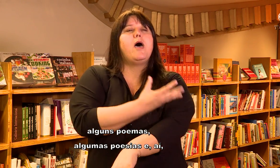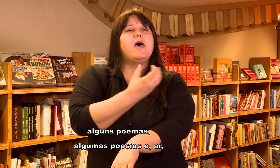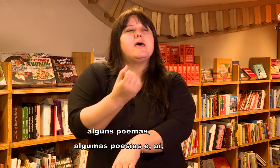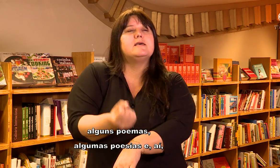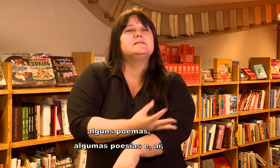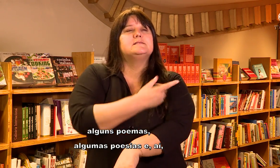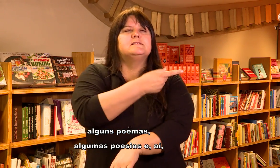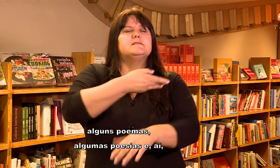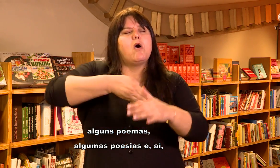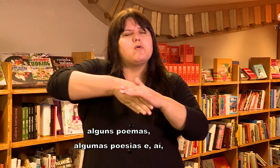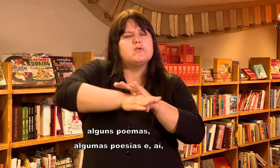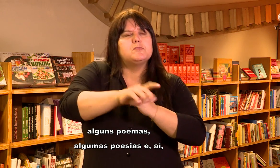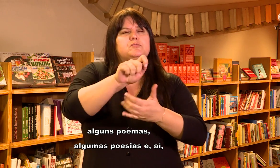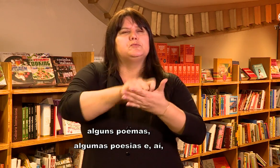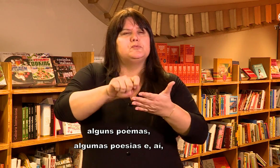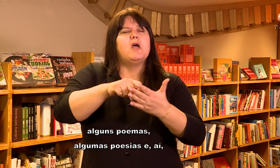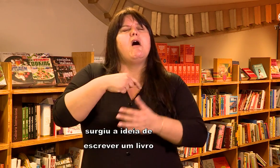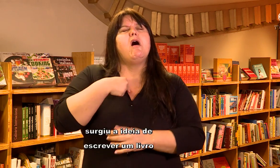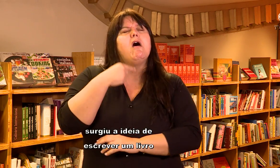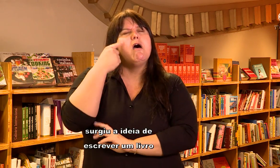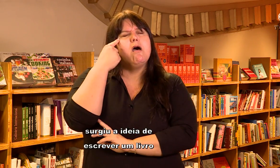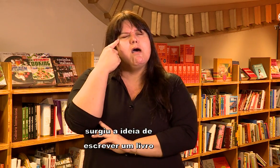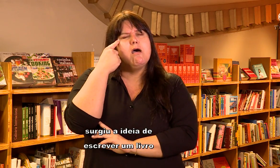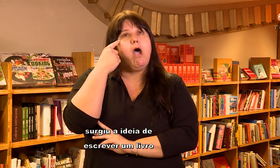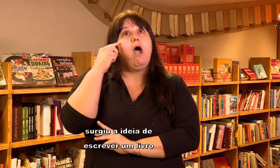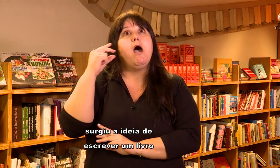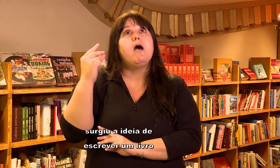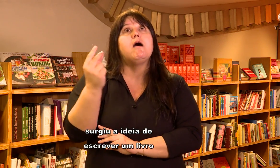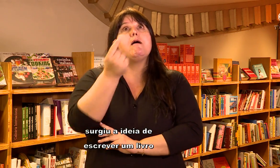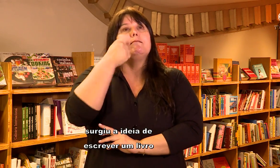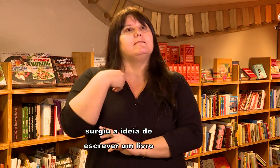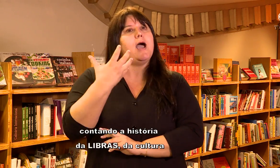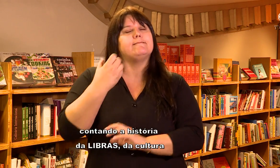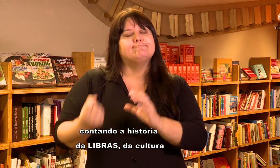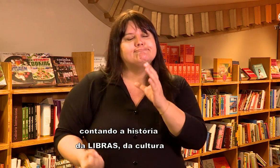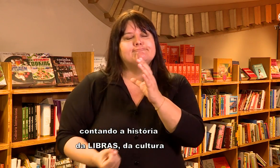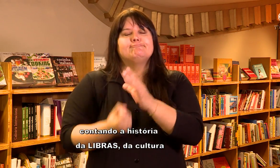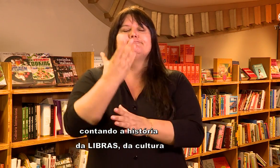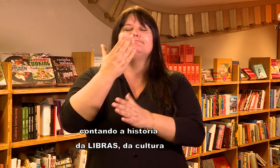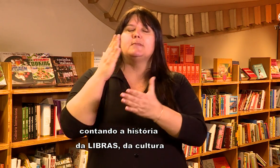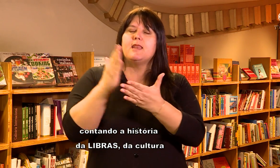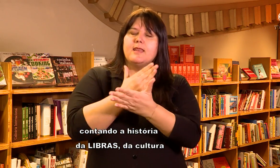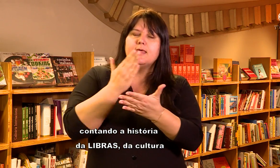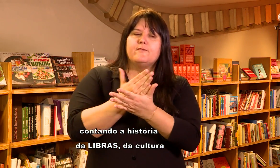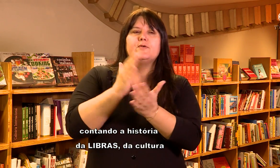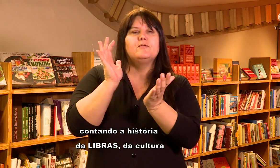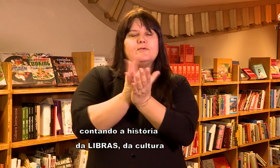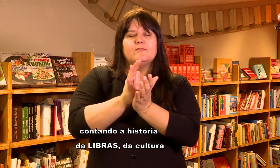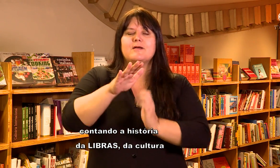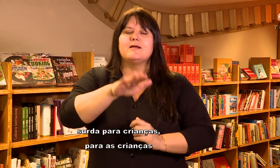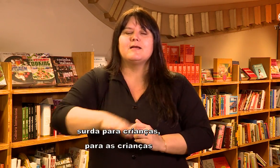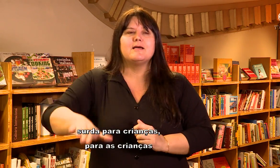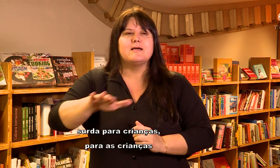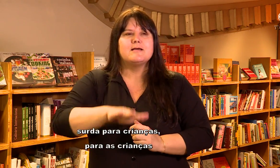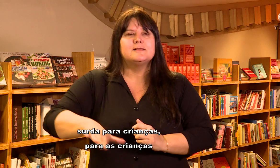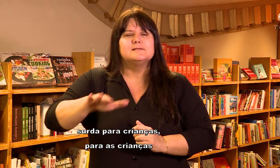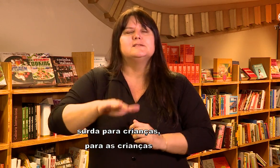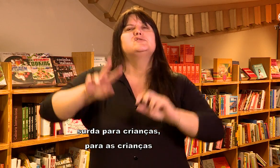algumas poesias. E aí surgiu a ideia de escrever um livro, contando a história da Libras, da cultura surda para